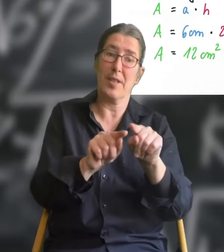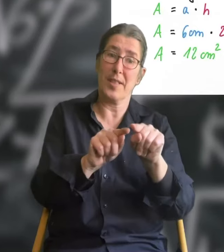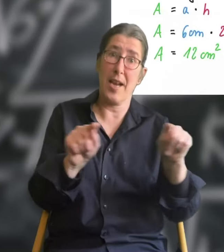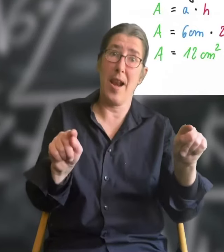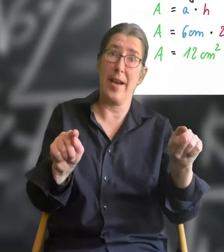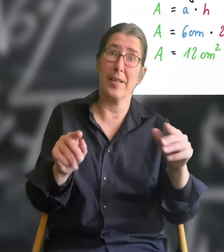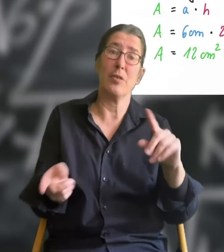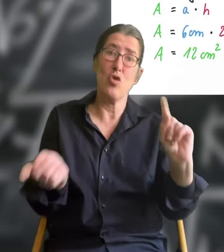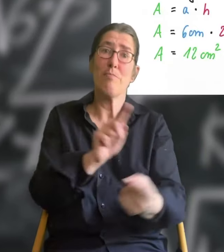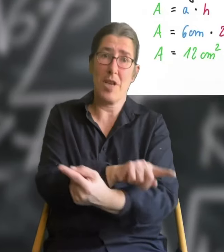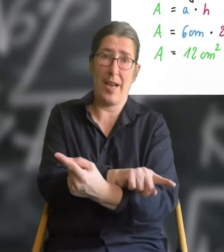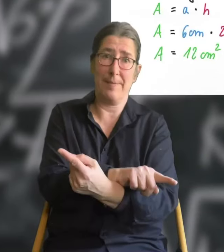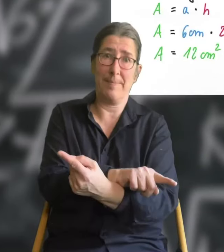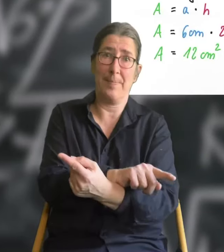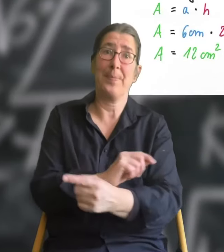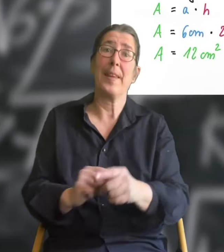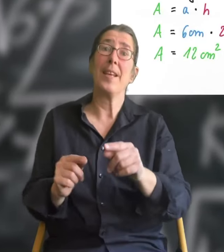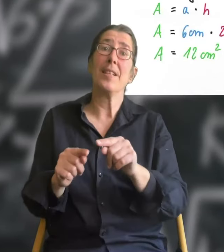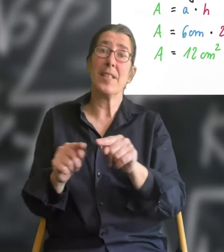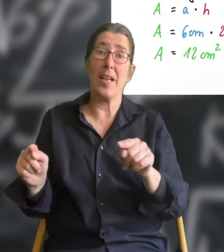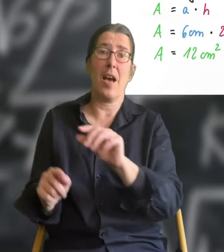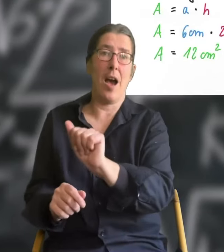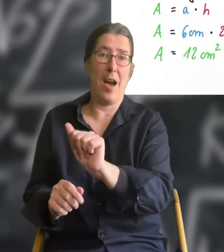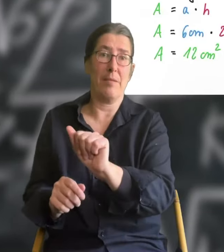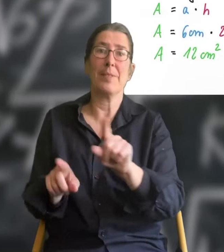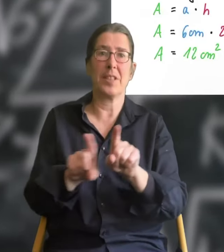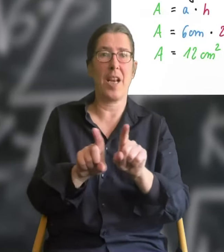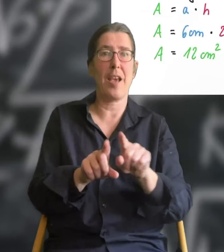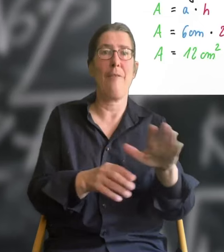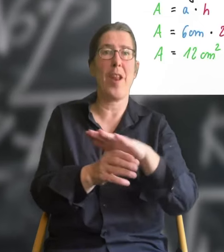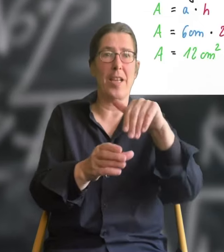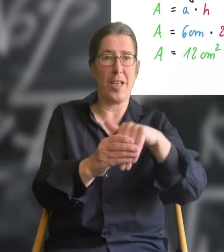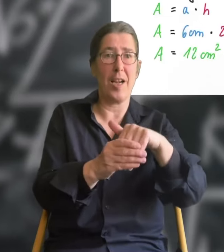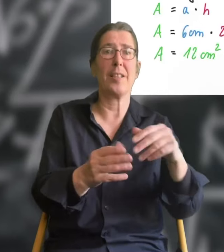um. Die Seitenlänge A ist gleich der Flächeninhalt geteilt durch H.